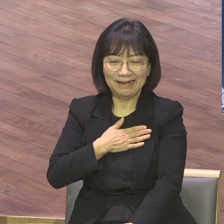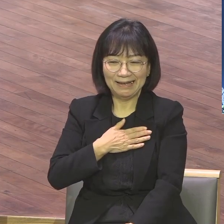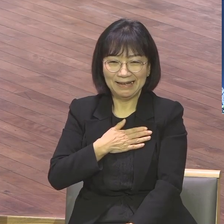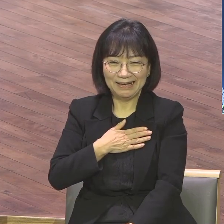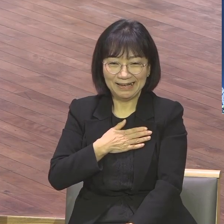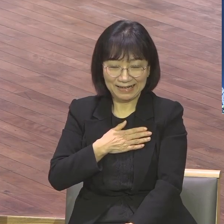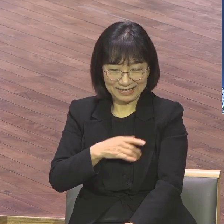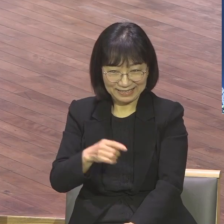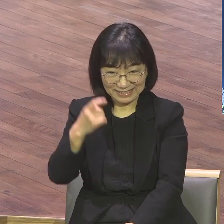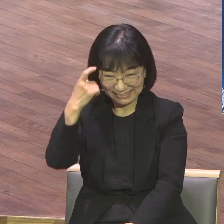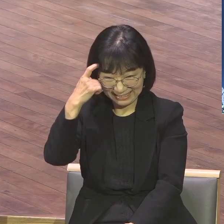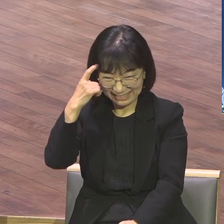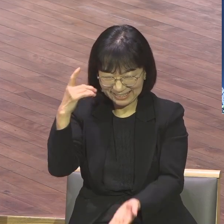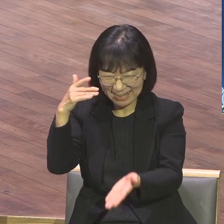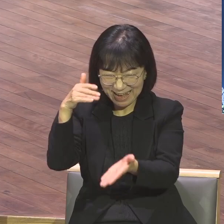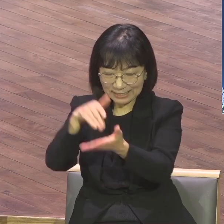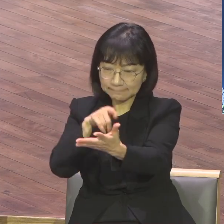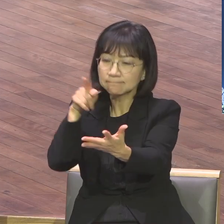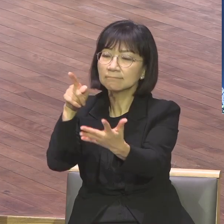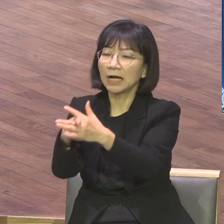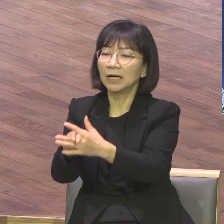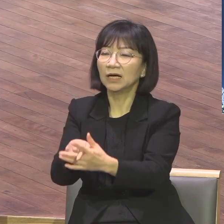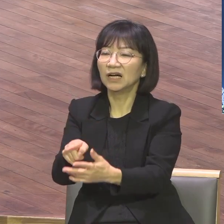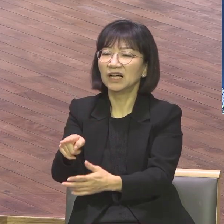생각도 다 아세요. 예수님